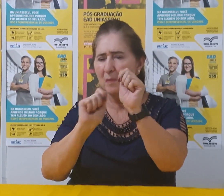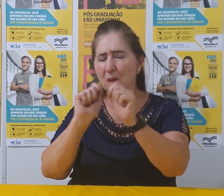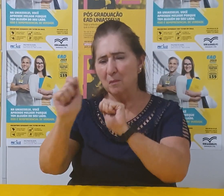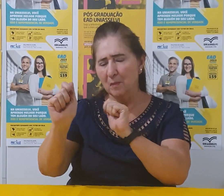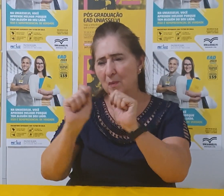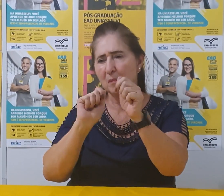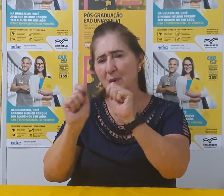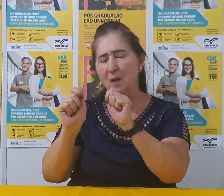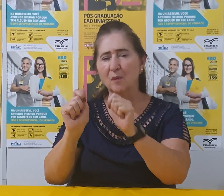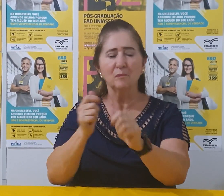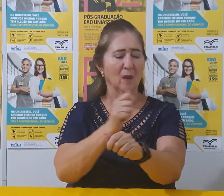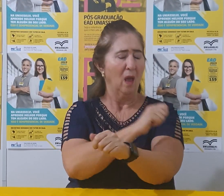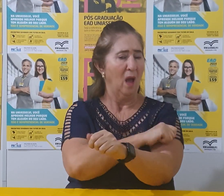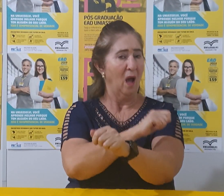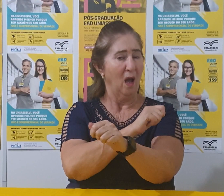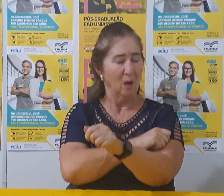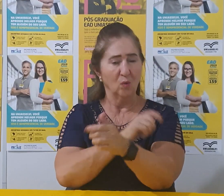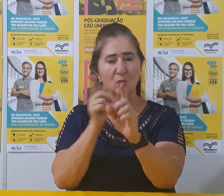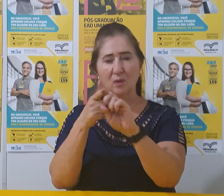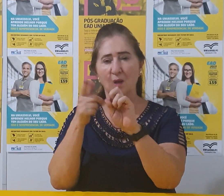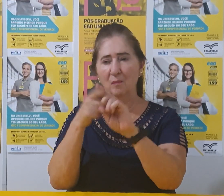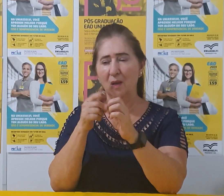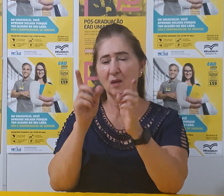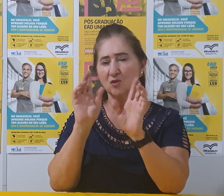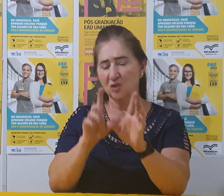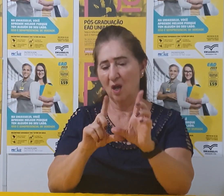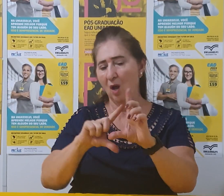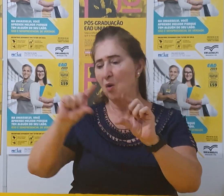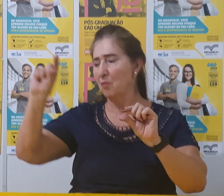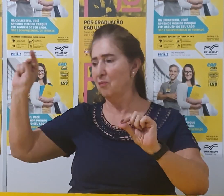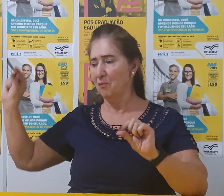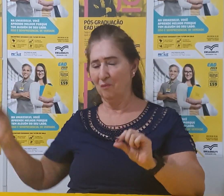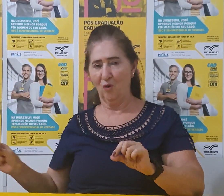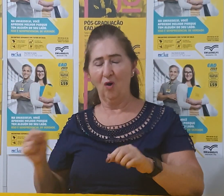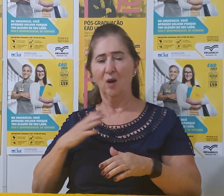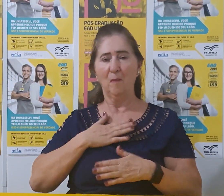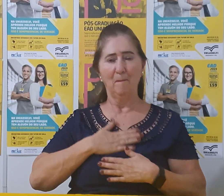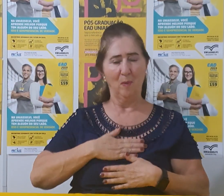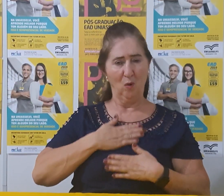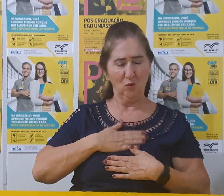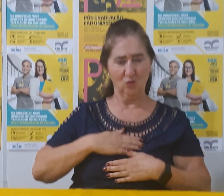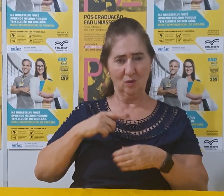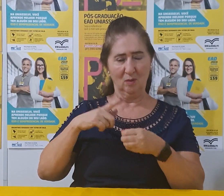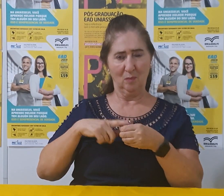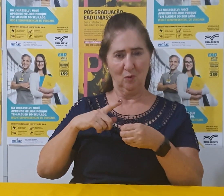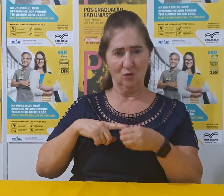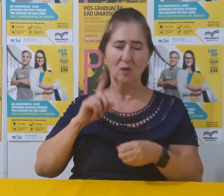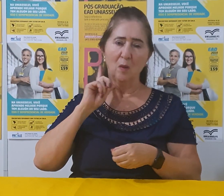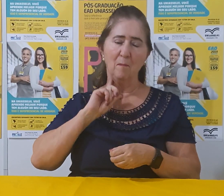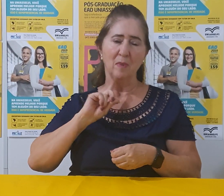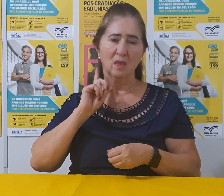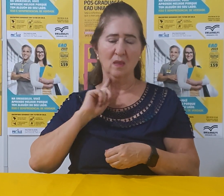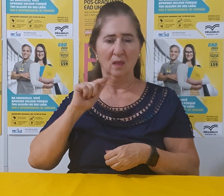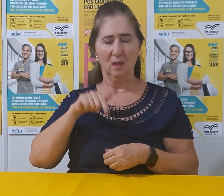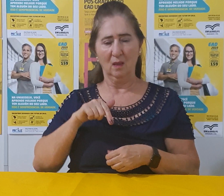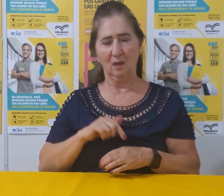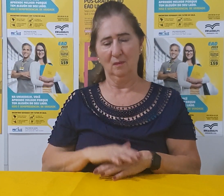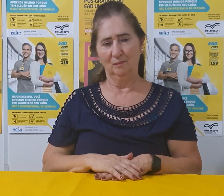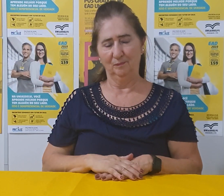com alunos e ex-alunos surdos que pertencem à comunidade Poços de Caldas, Minas Gerais. Foram entrevistados